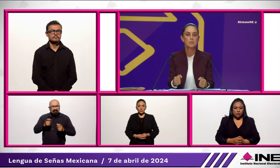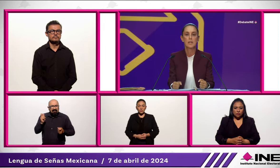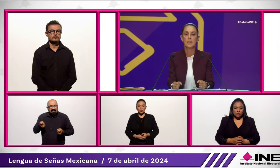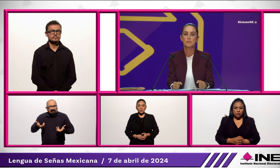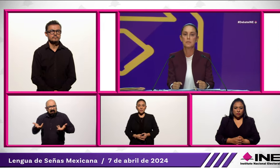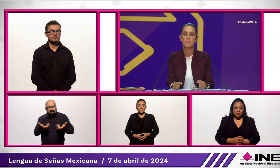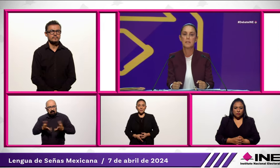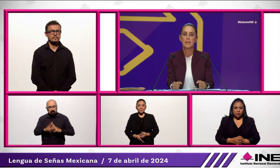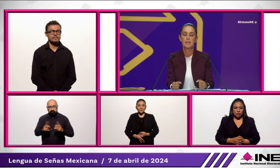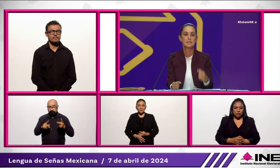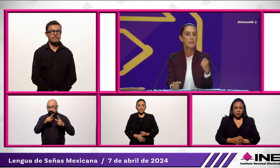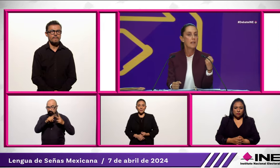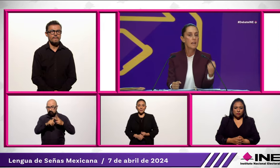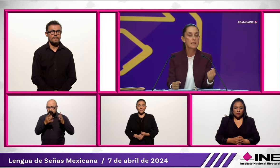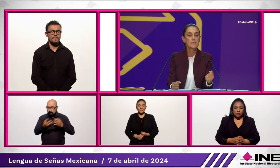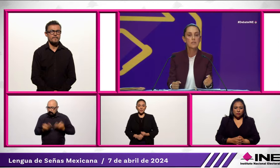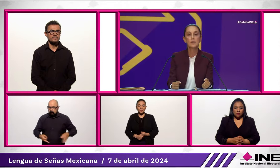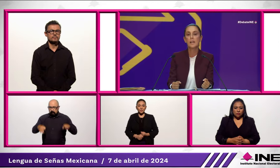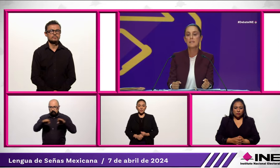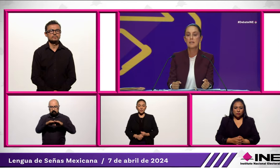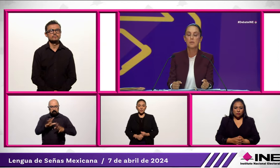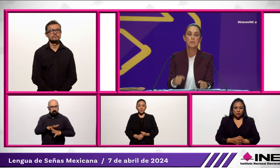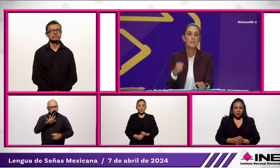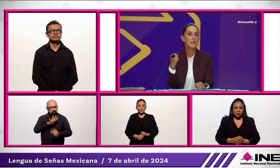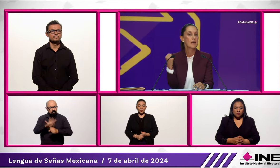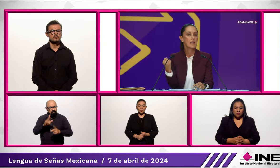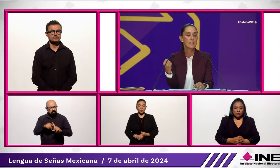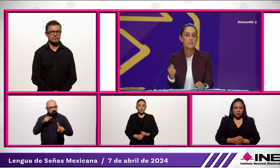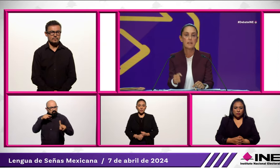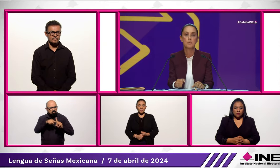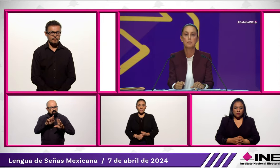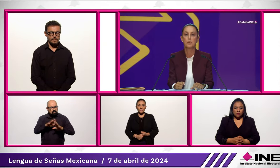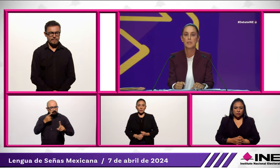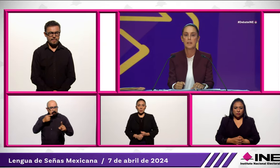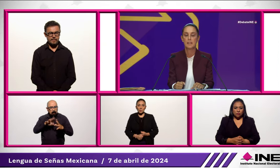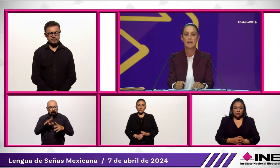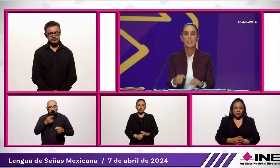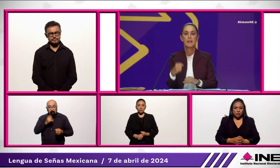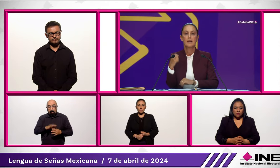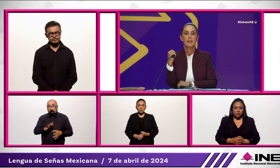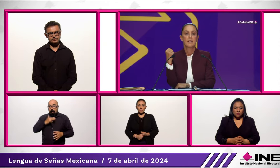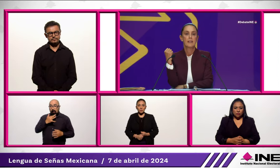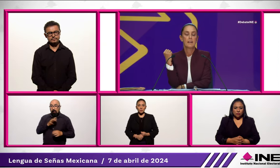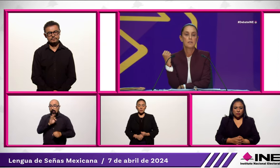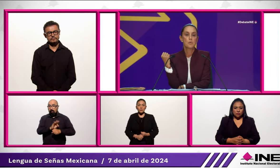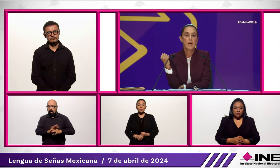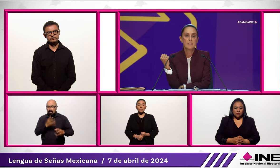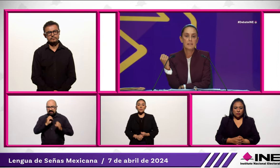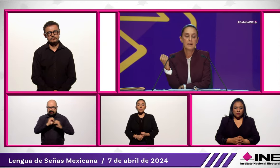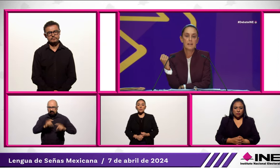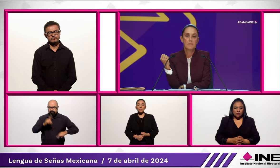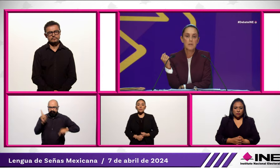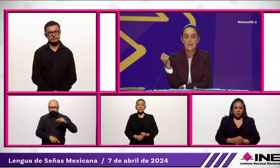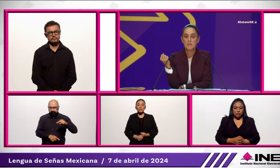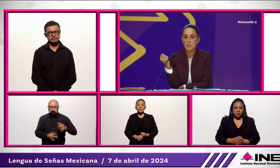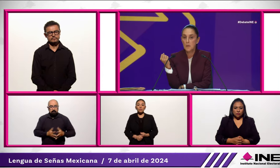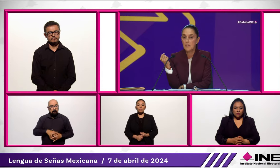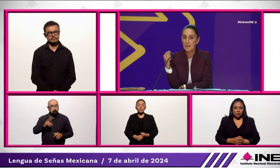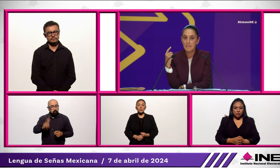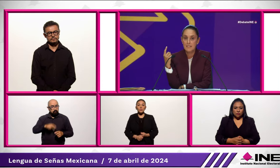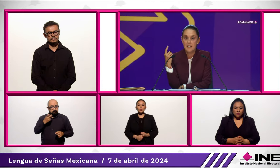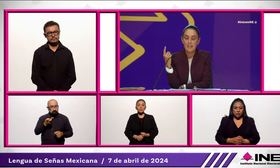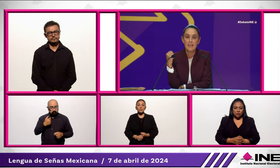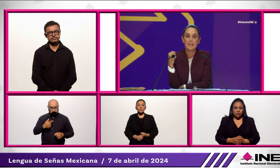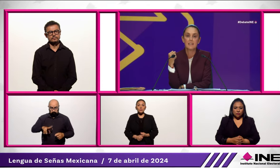haber dos ejes fundamentales: la atención a las causas y la cero impunidad. Durante mi